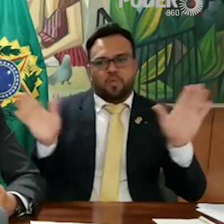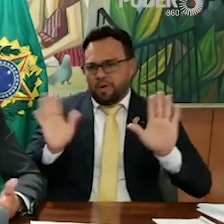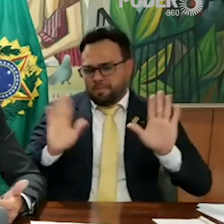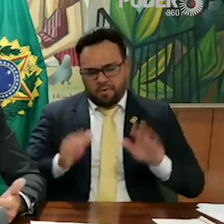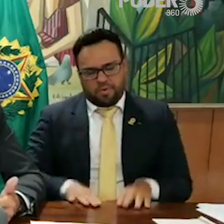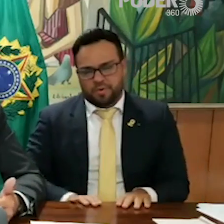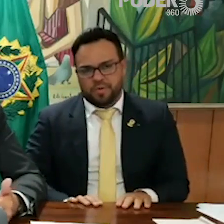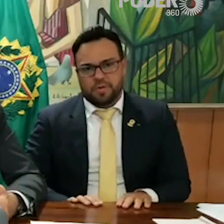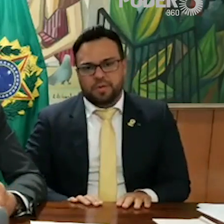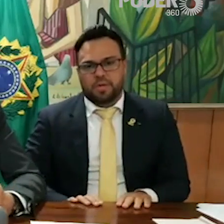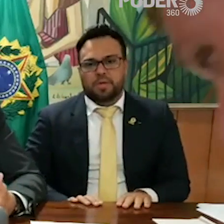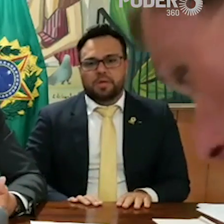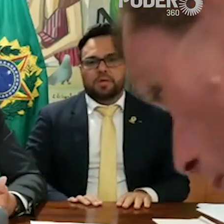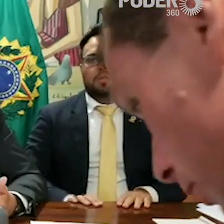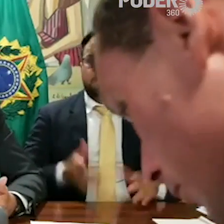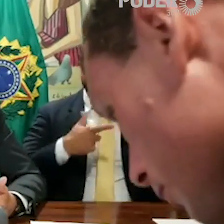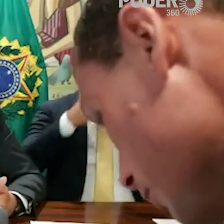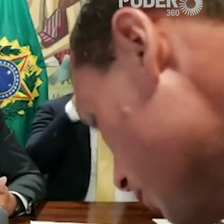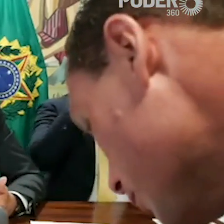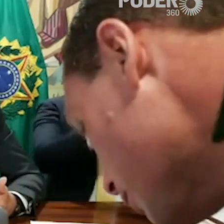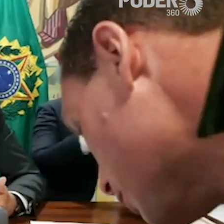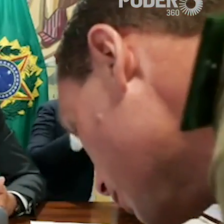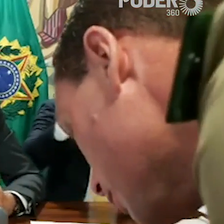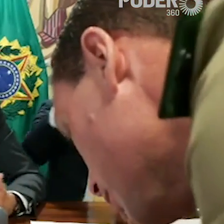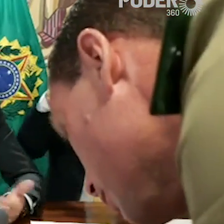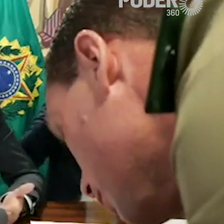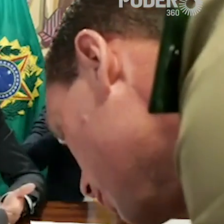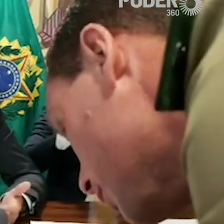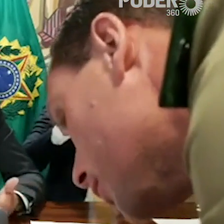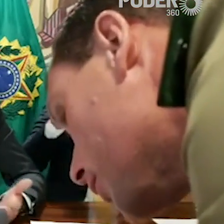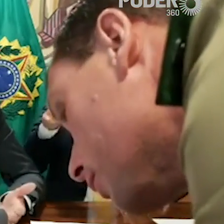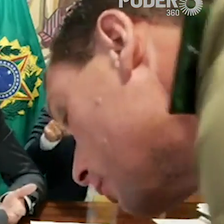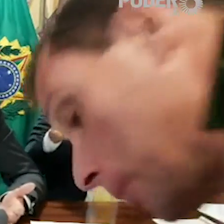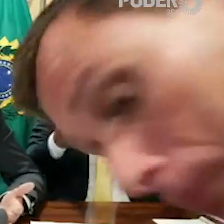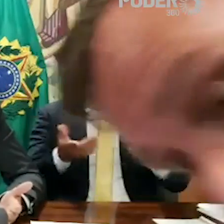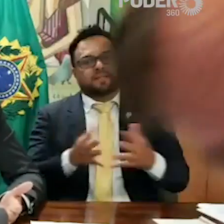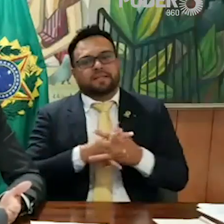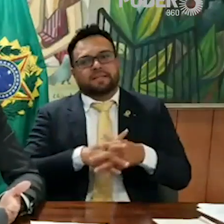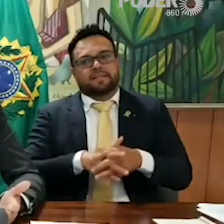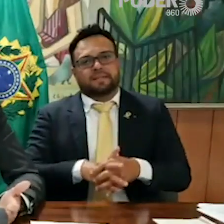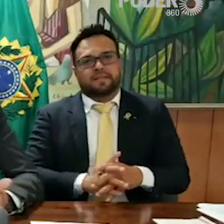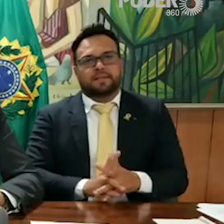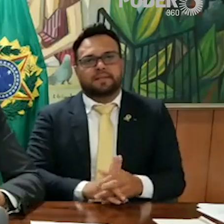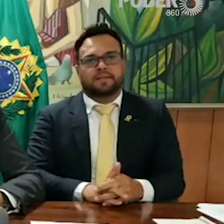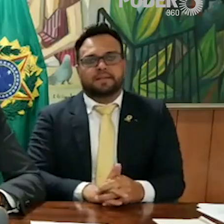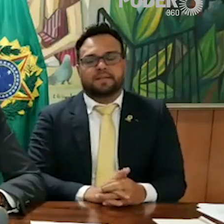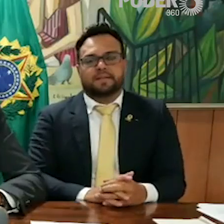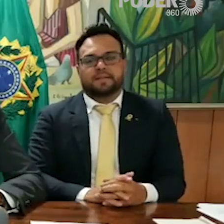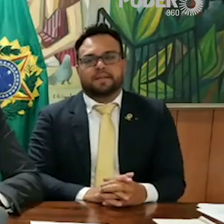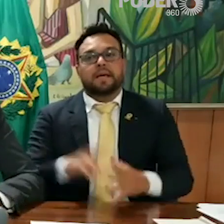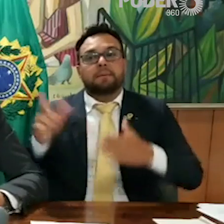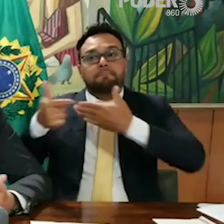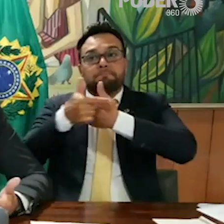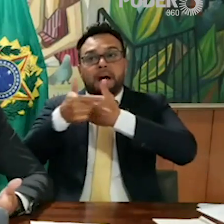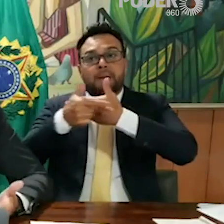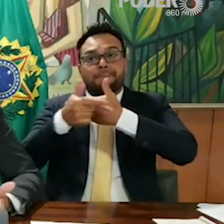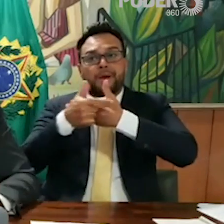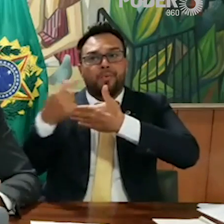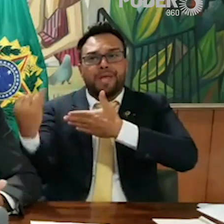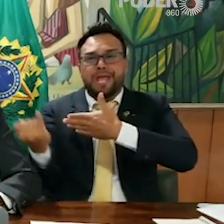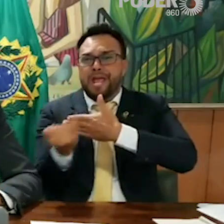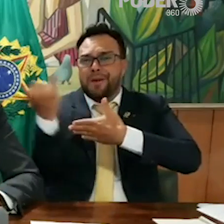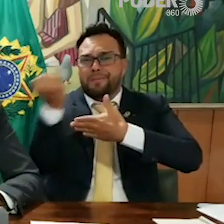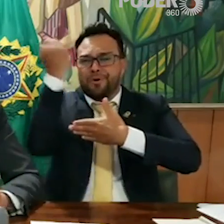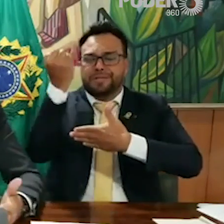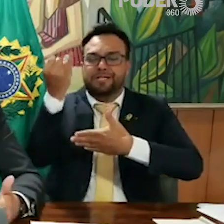temos que tratar a Ainda Anvisa bem. como um órgão realmente autônomo, independente, que tem um papel importantíssimo